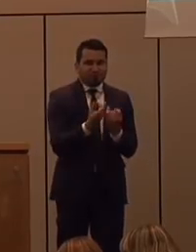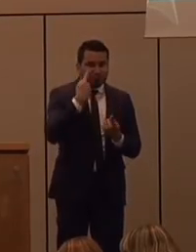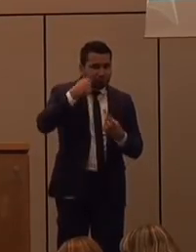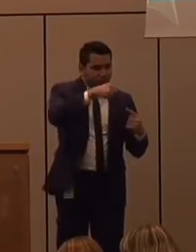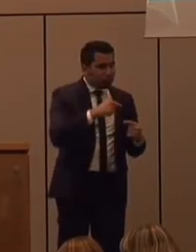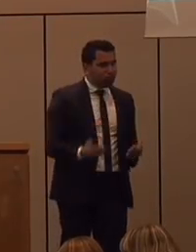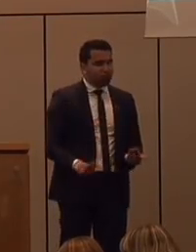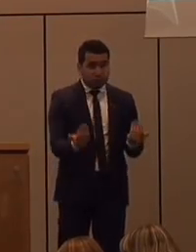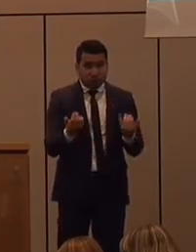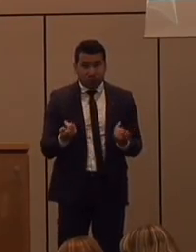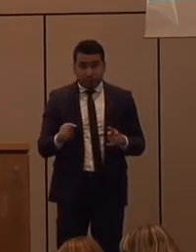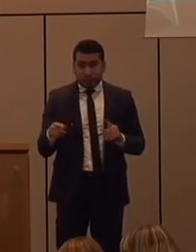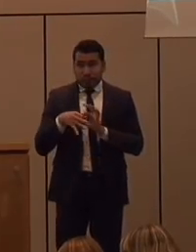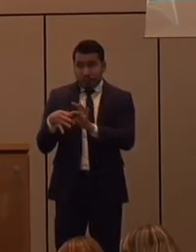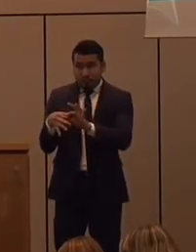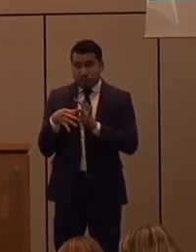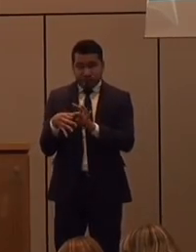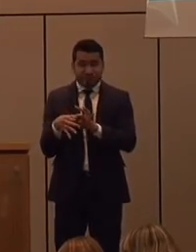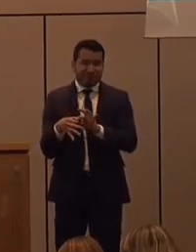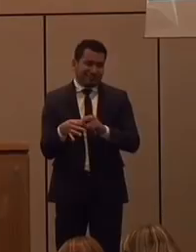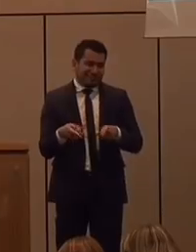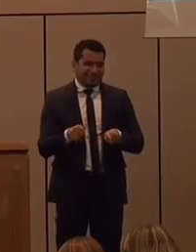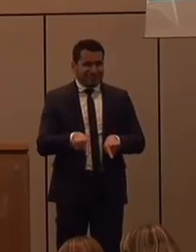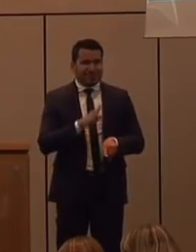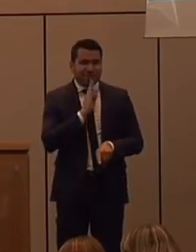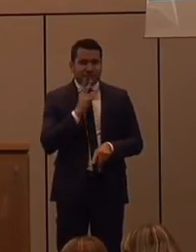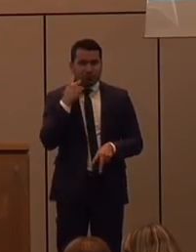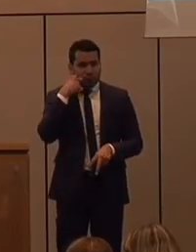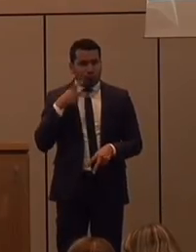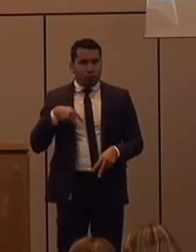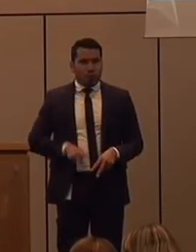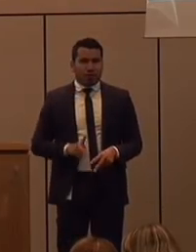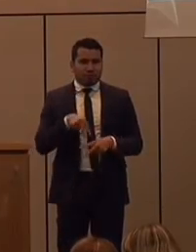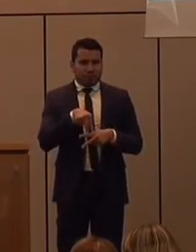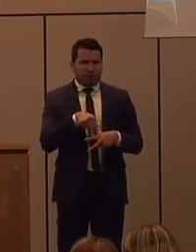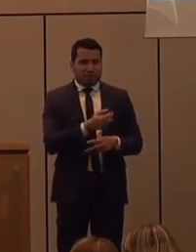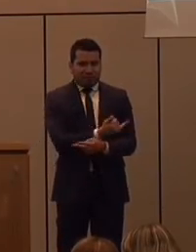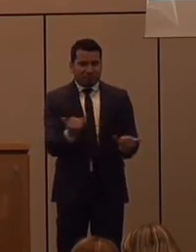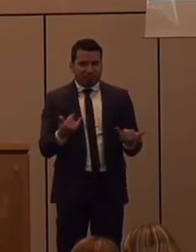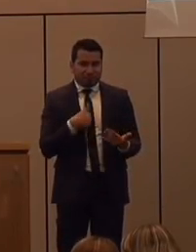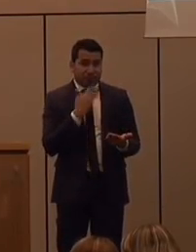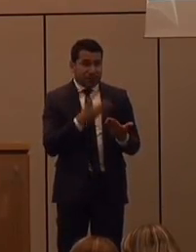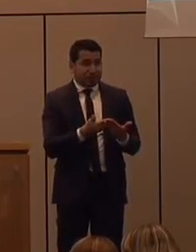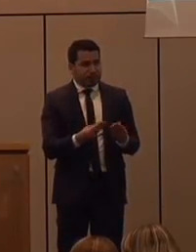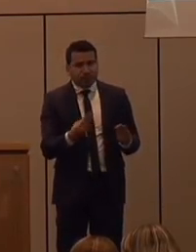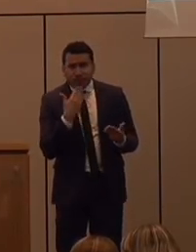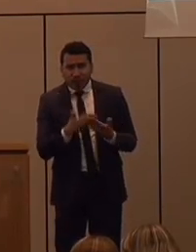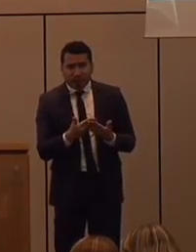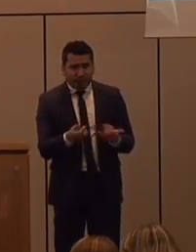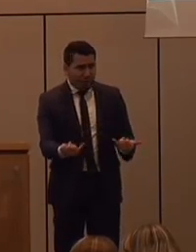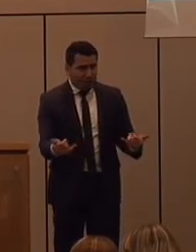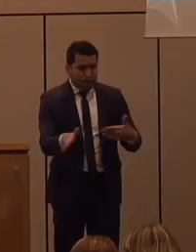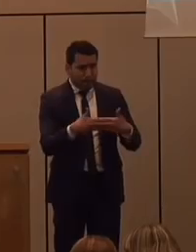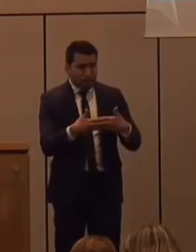sino del sector y eso va de la mano del talento humano muy bien muchas gracias bueno yo creo que para finalizar podemos recibir